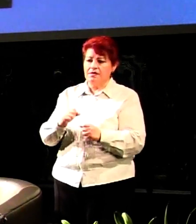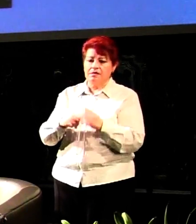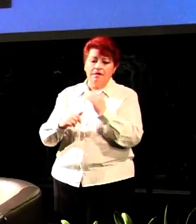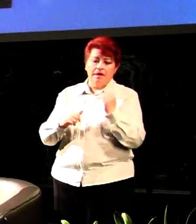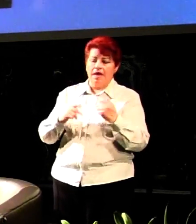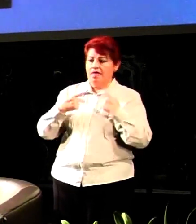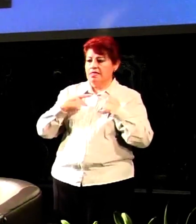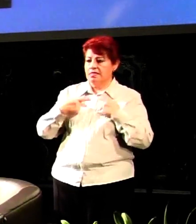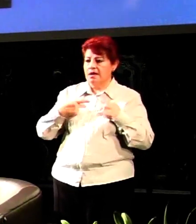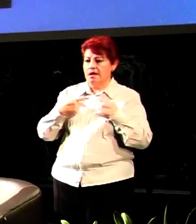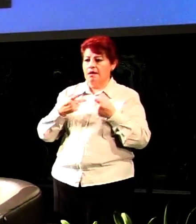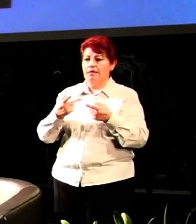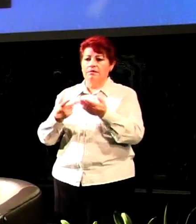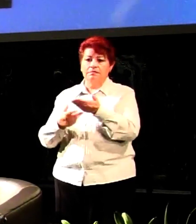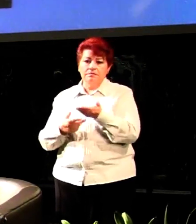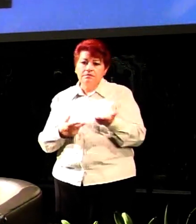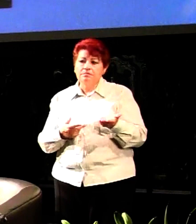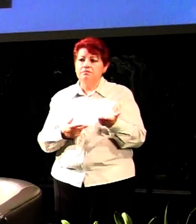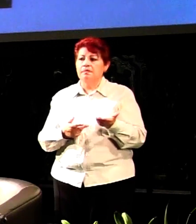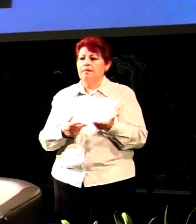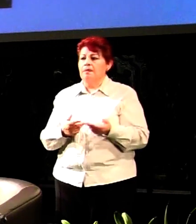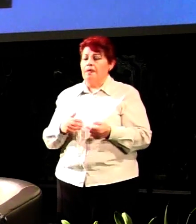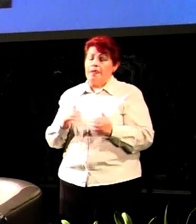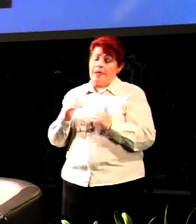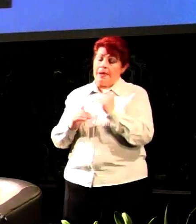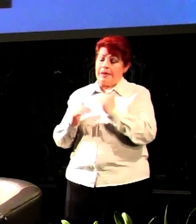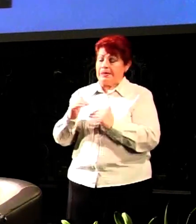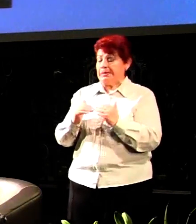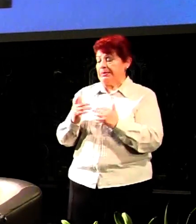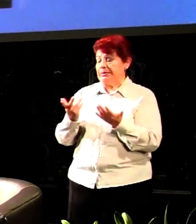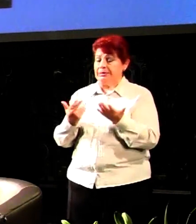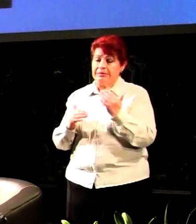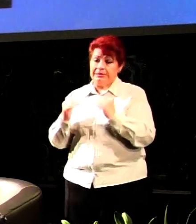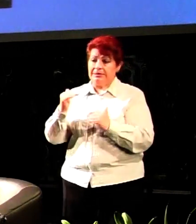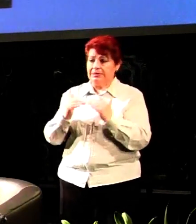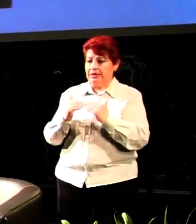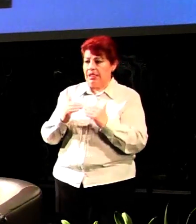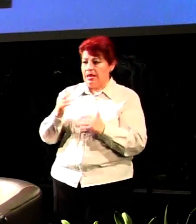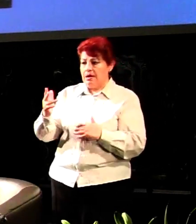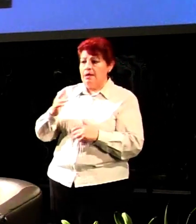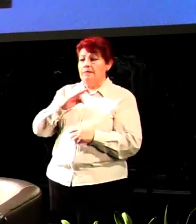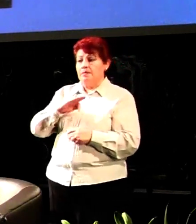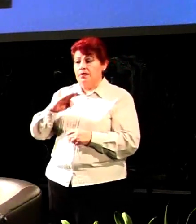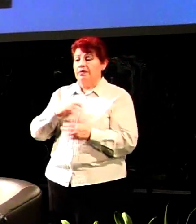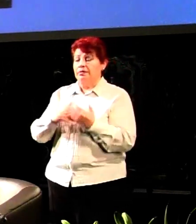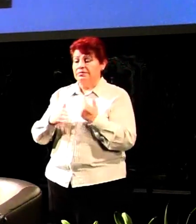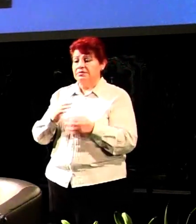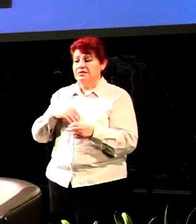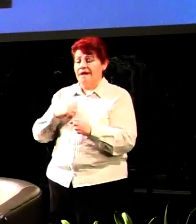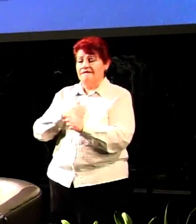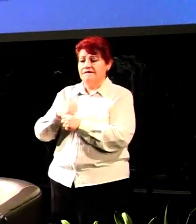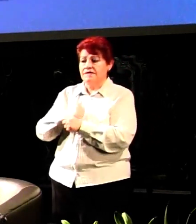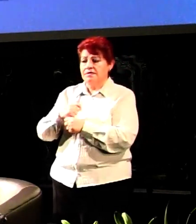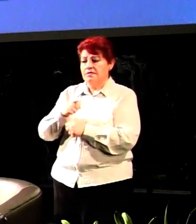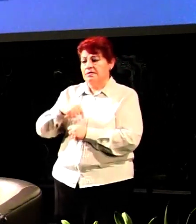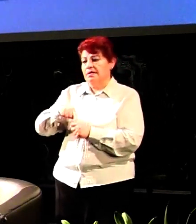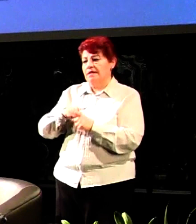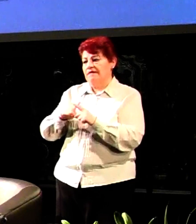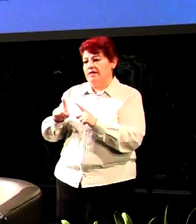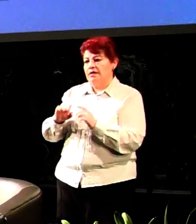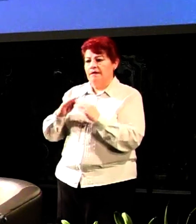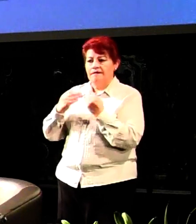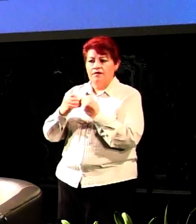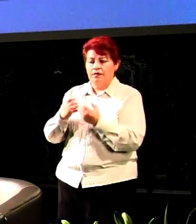parte que es más débil, hay fuerzas desequilibradas y puede darse esta violencia de